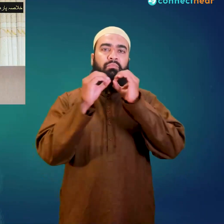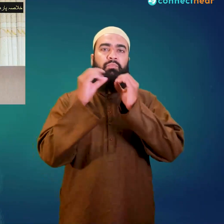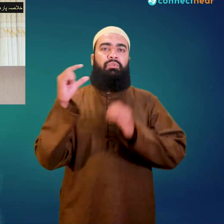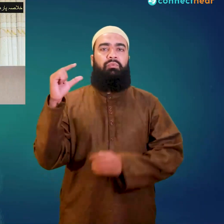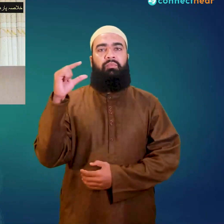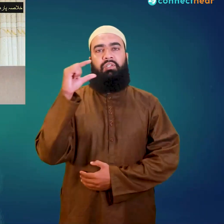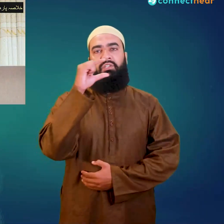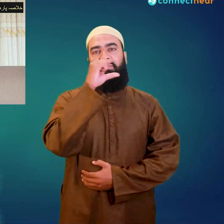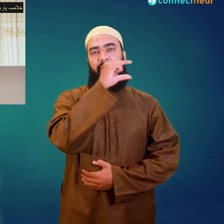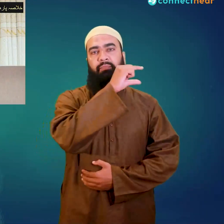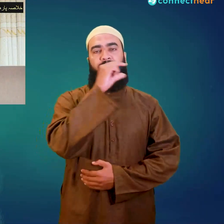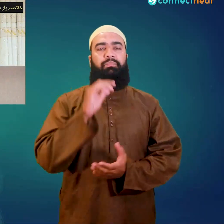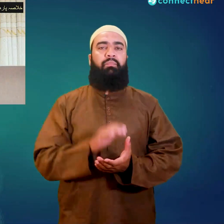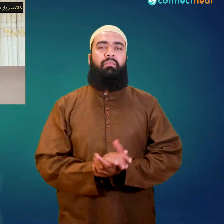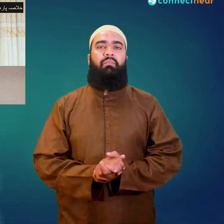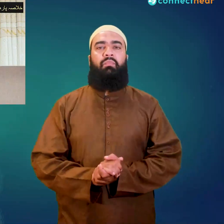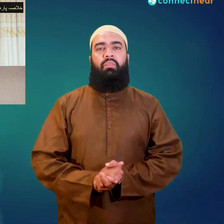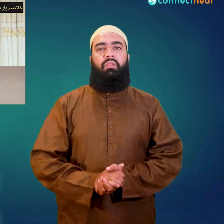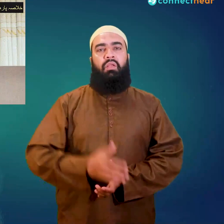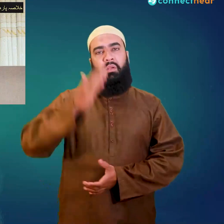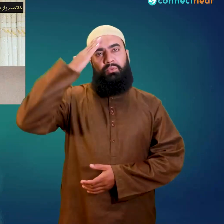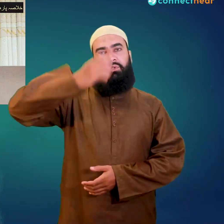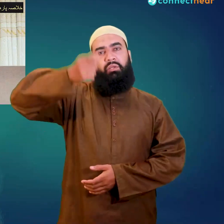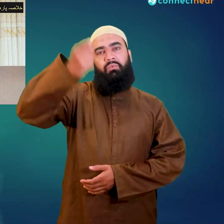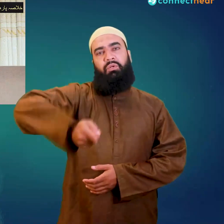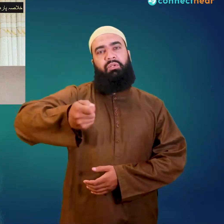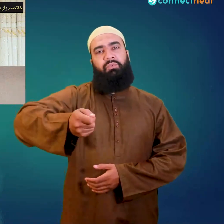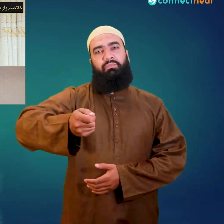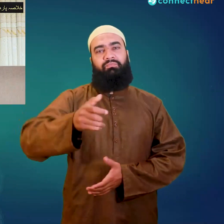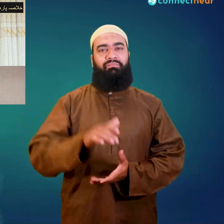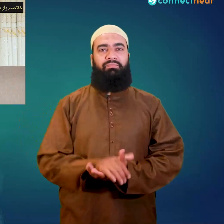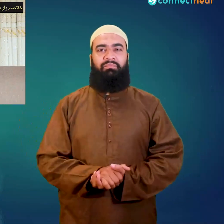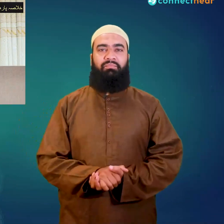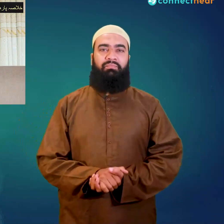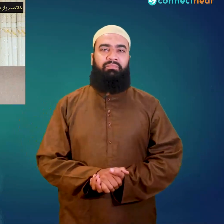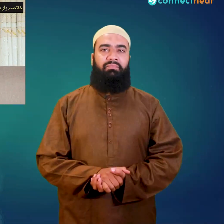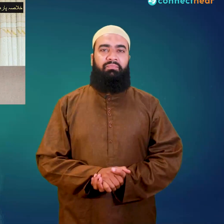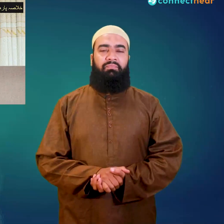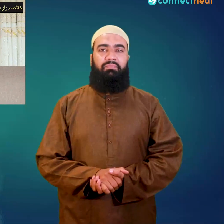بسم اللہ الرحمن الرحیم۔ السلام علیکم ورحمۃ اللہ۔